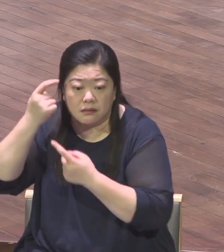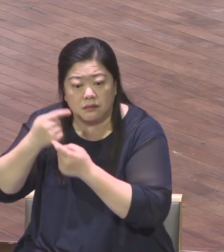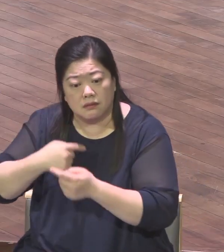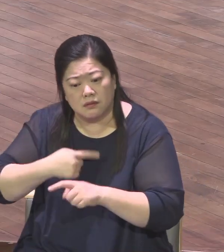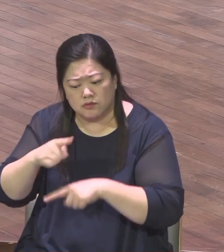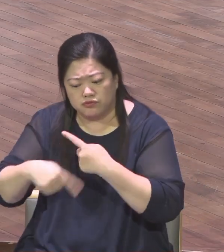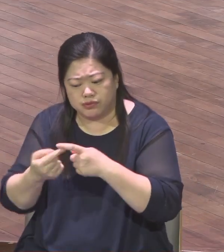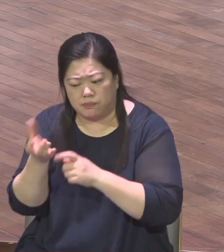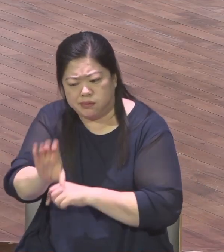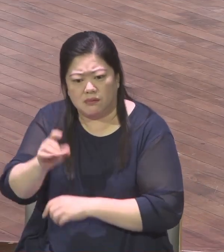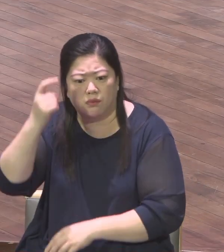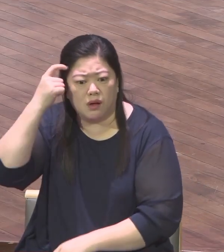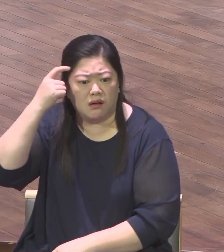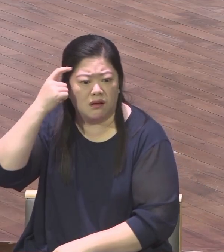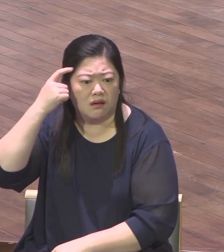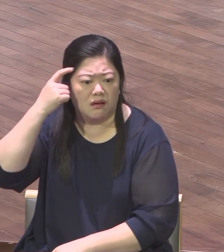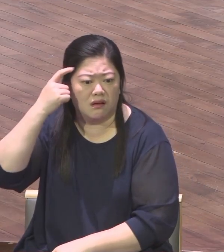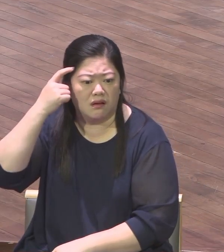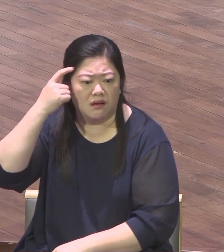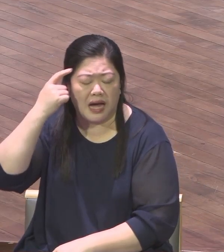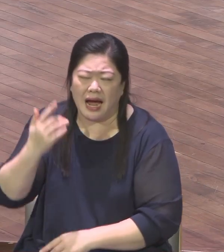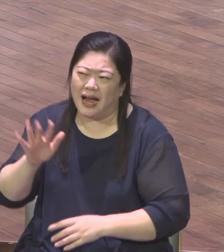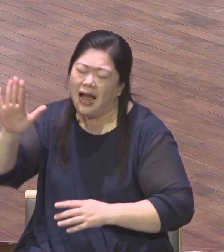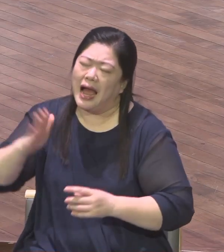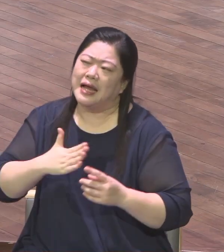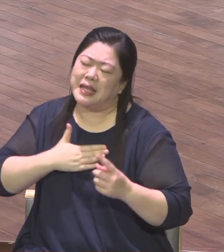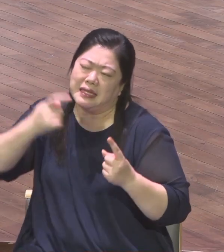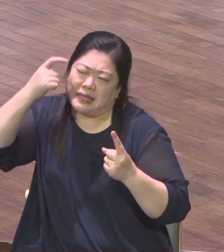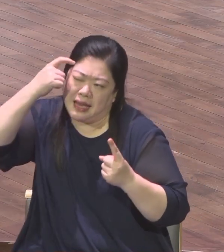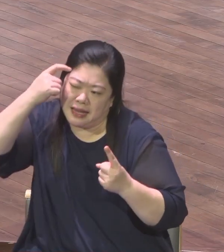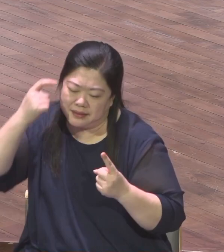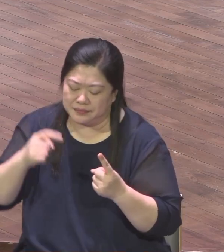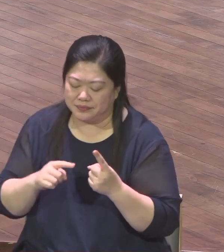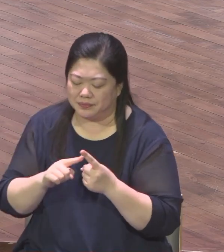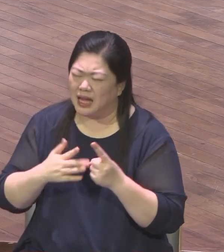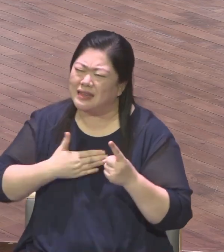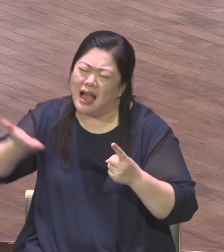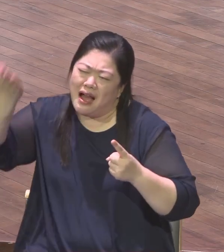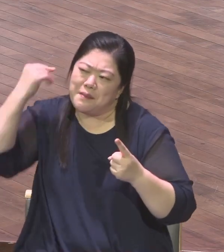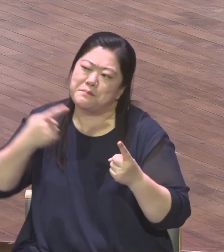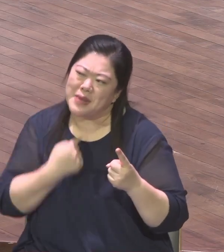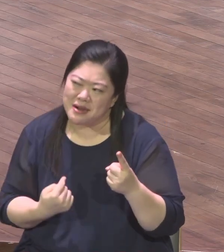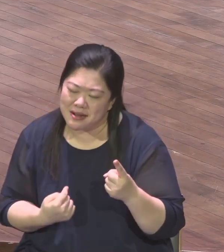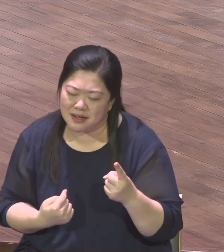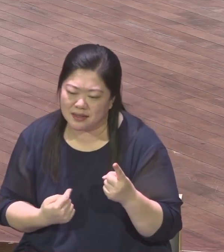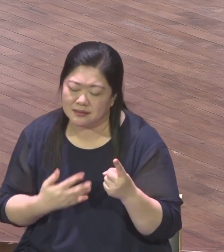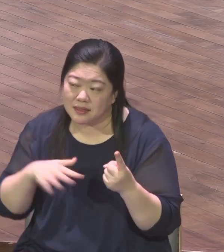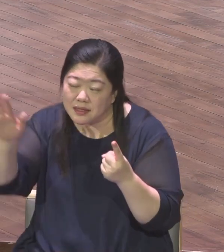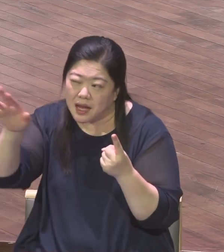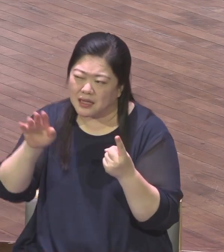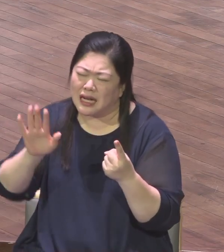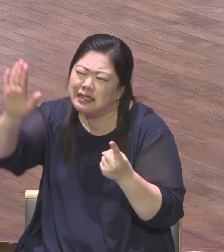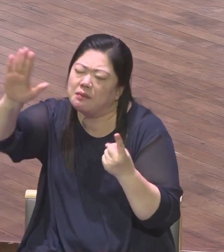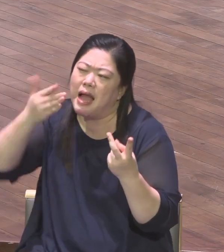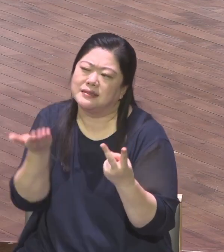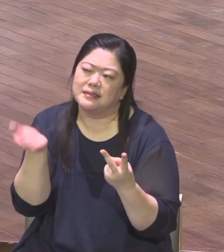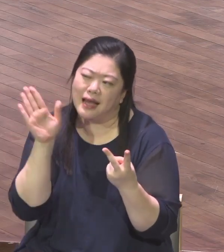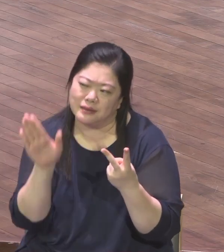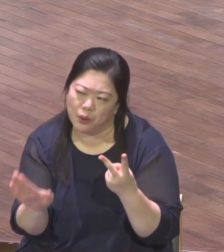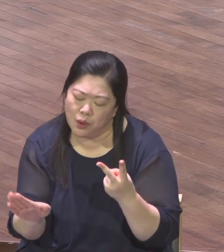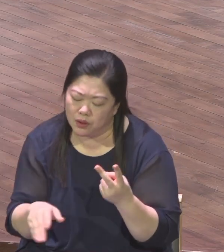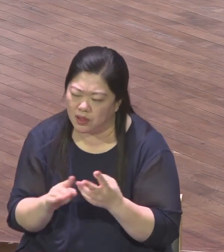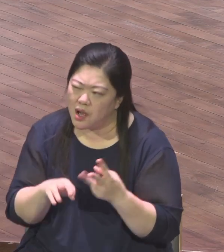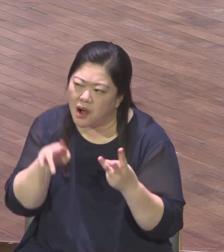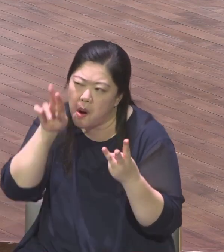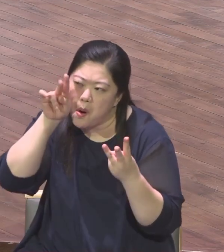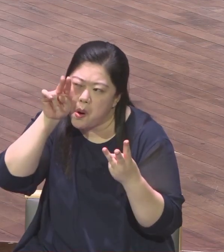그 순간에 사단이 끼어들어 봅니다. 불신앙이 끼어들어 버려요. 결국은 일이 더